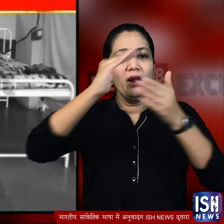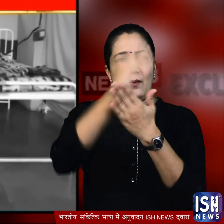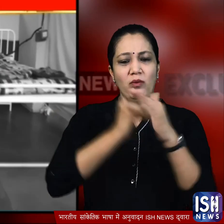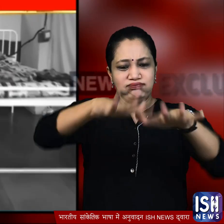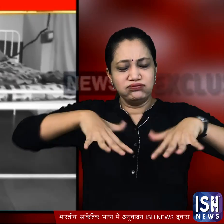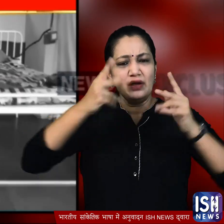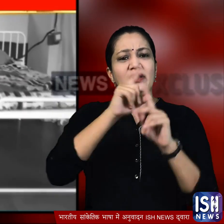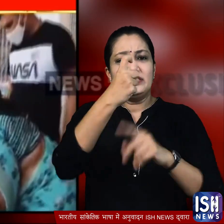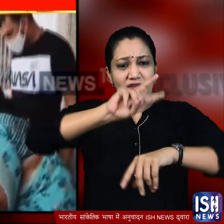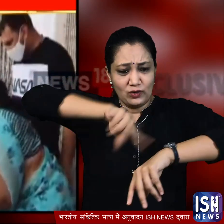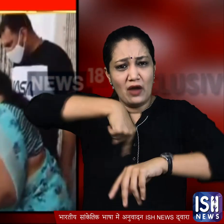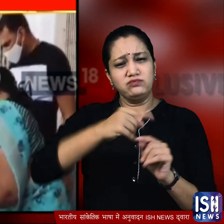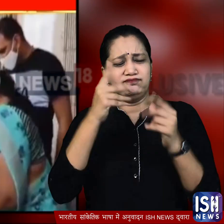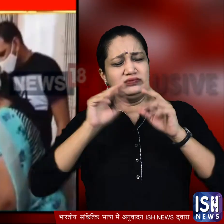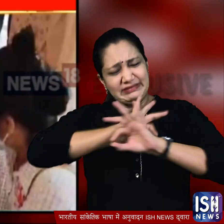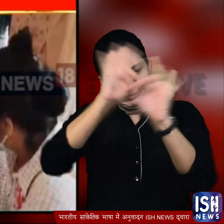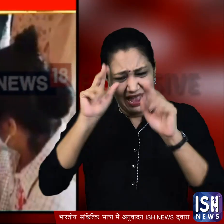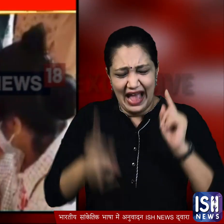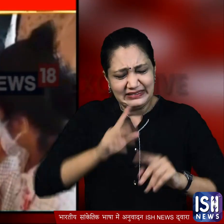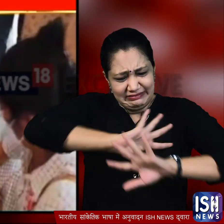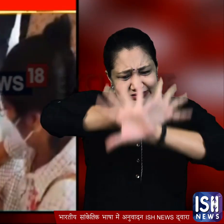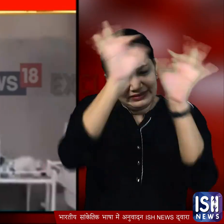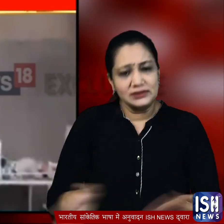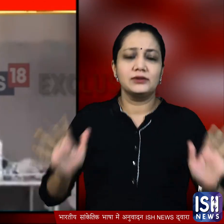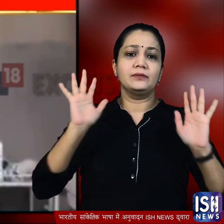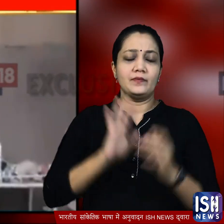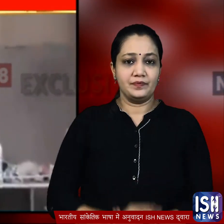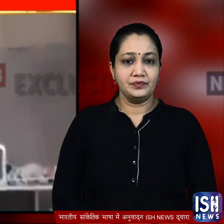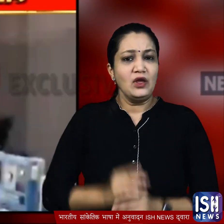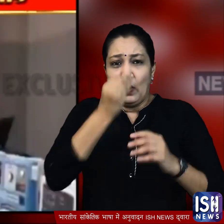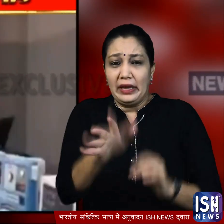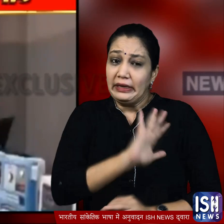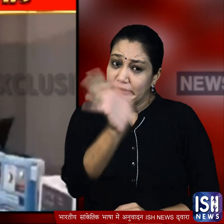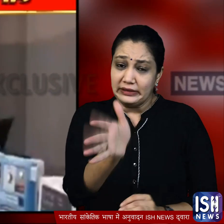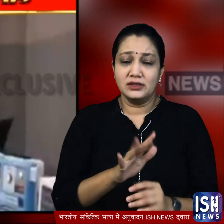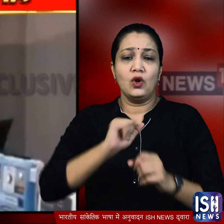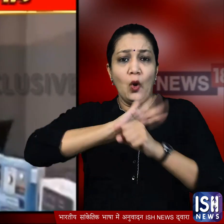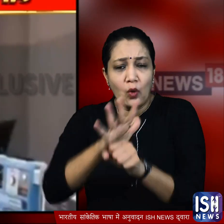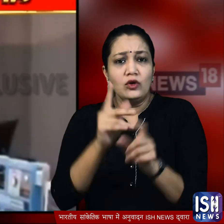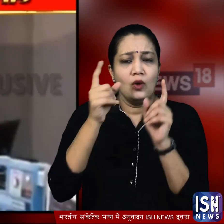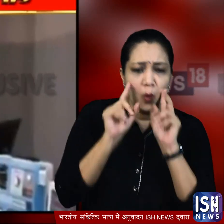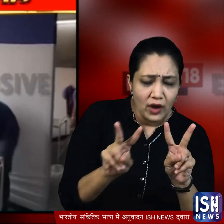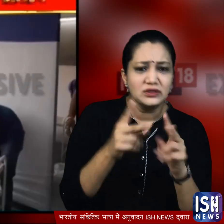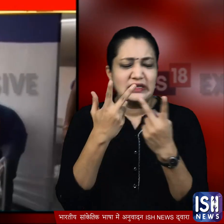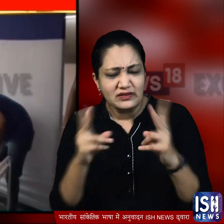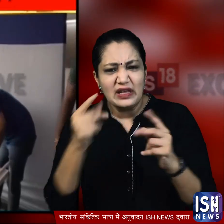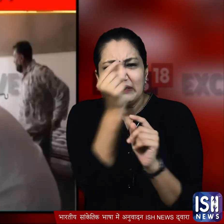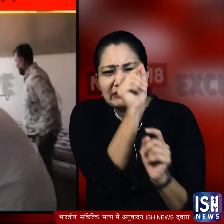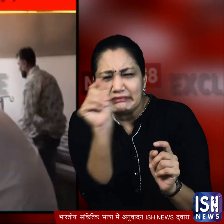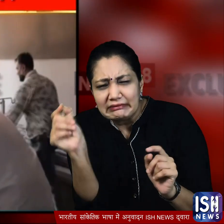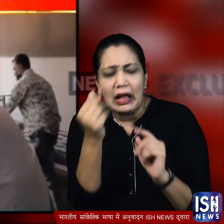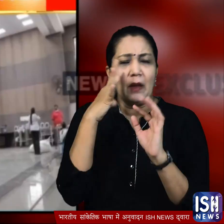उसे अस्पताल में बदल दिया गया। ये काम इतना आसान नहीं रहा। कोरोना मरीजों को ध्यान में रखते हुए छोटी छोटी चीजों का ख्याल रखा गया, जैसे